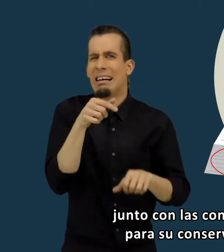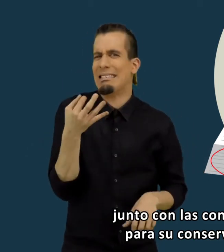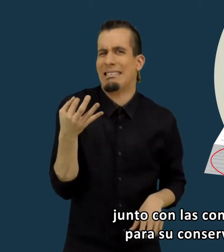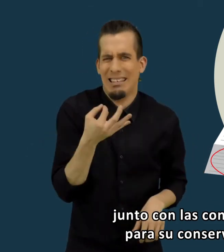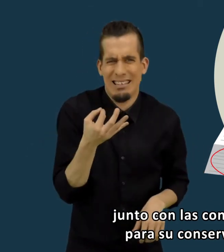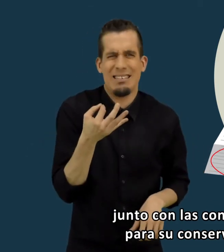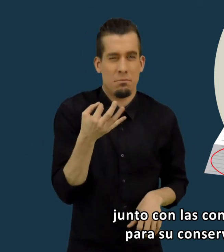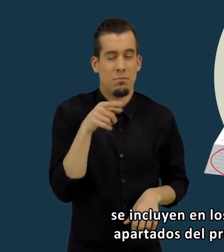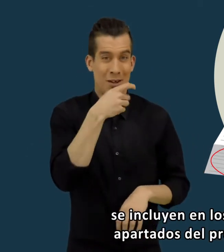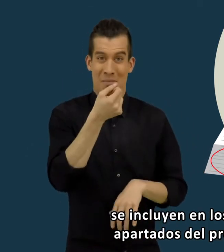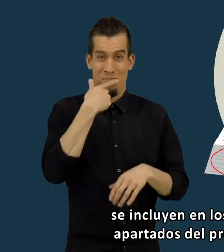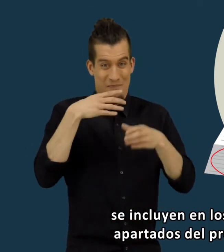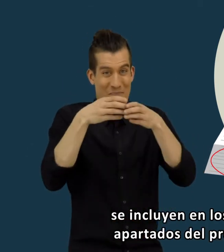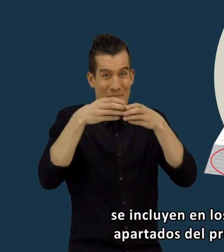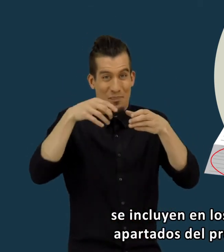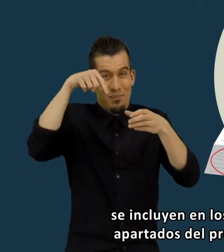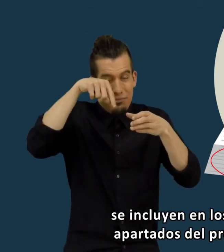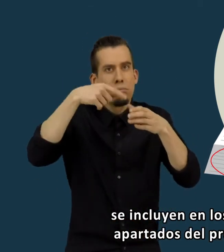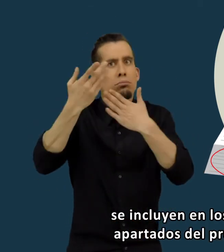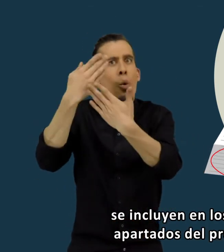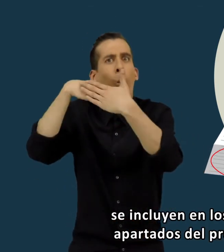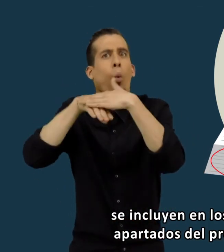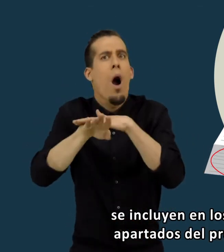se incluyen en los últimos apartados del prospecto.